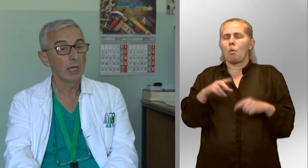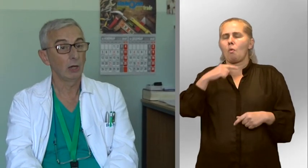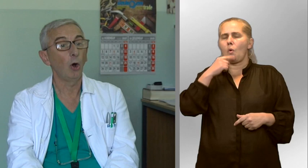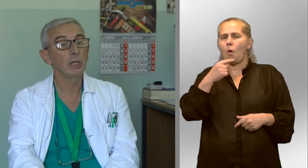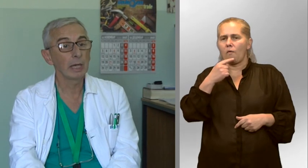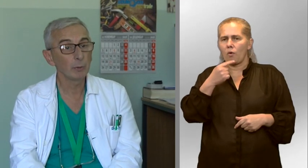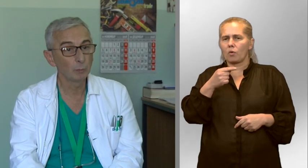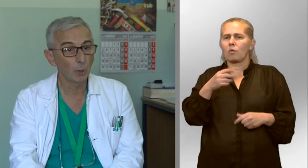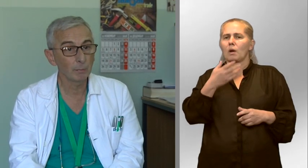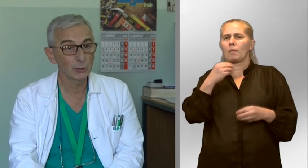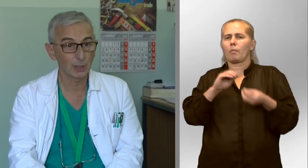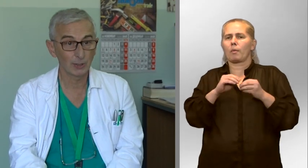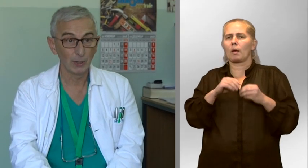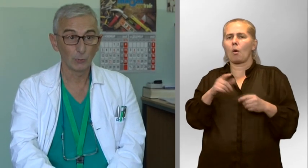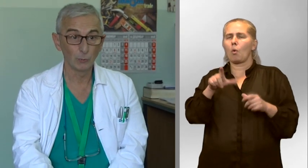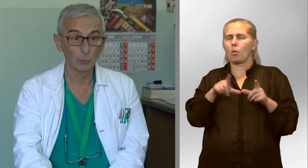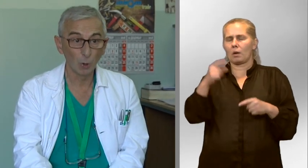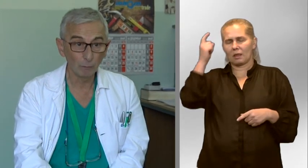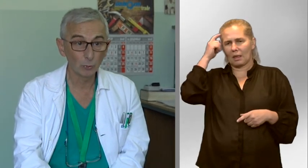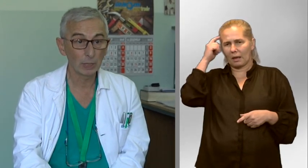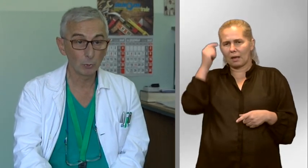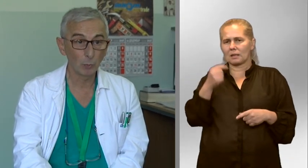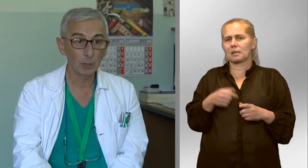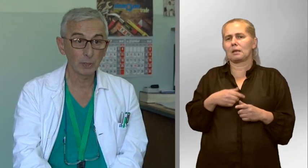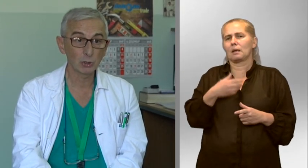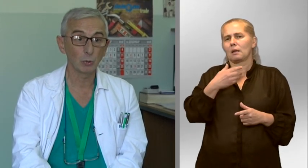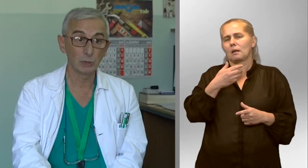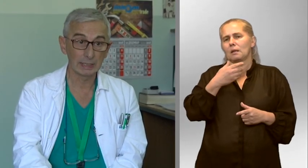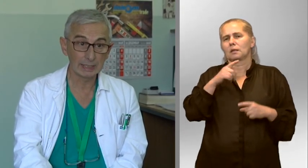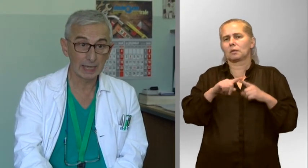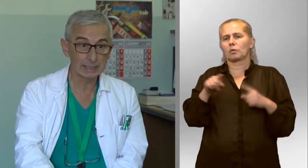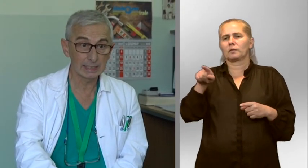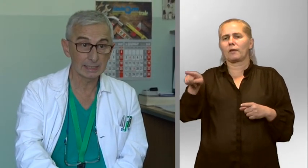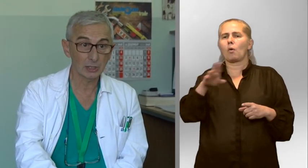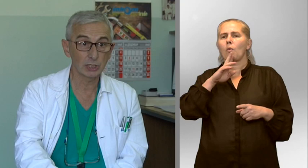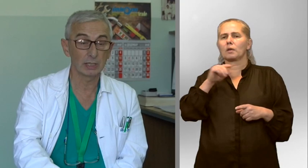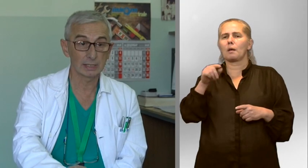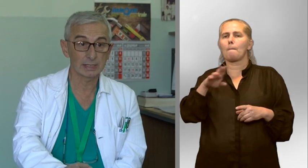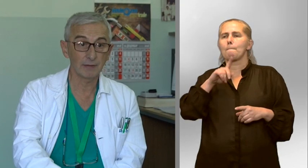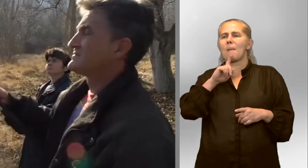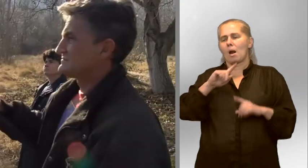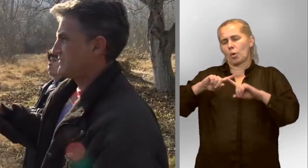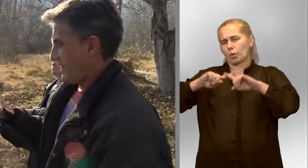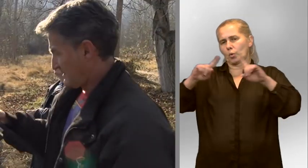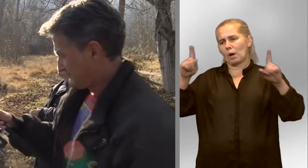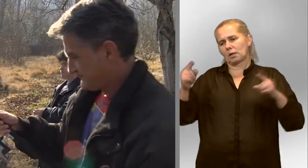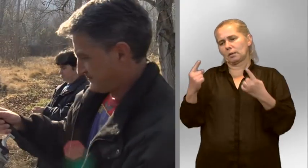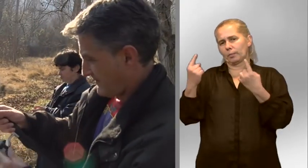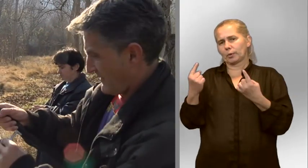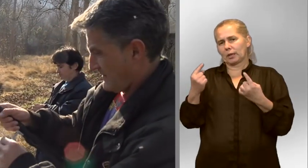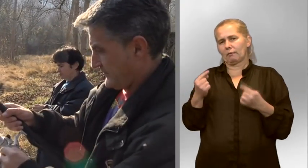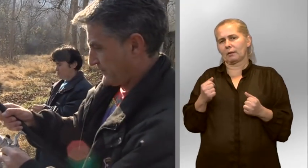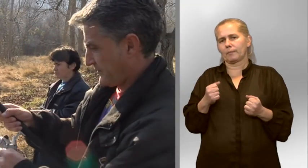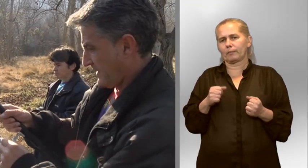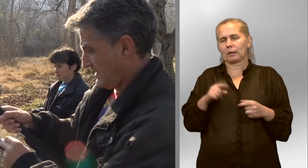poremećaj. Oni nemaju poremećaj u govoru, nemaju poremećaj u inteligenciji, znači, sve to je kod njih